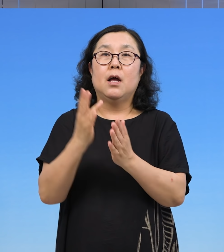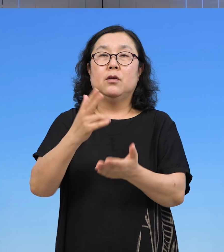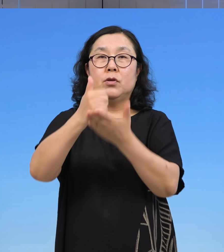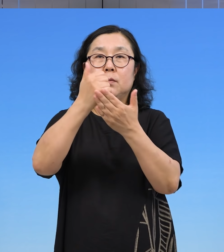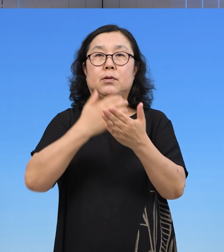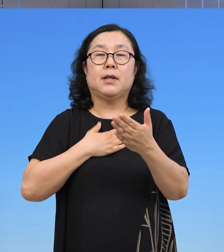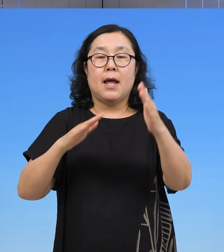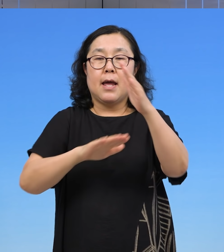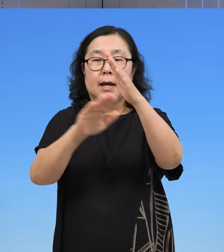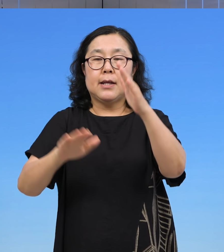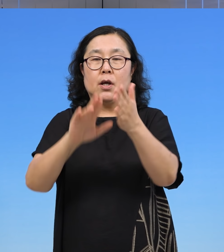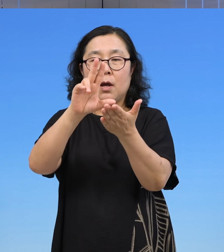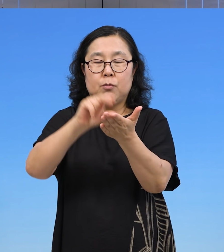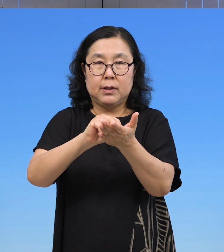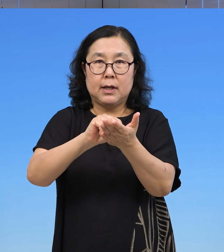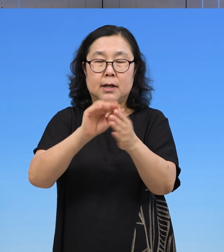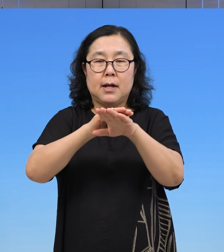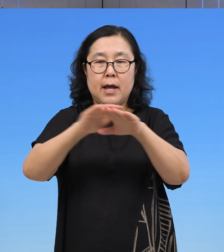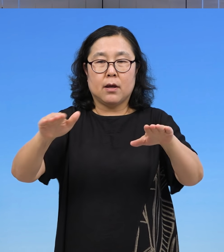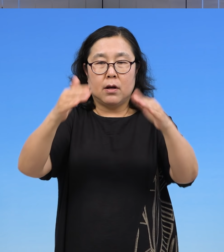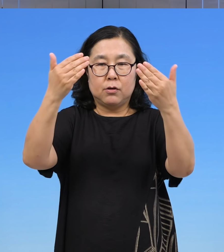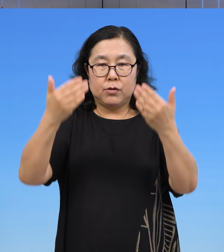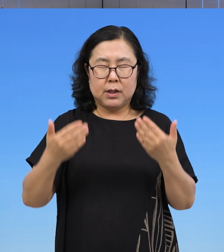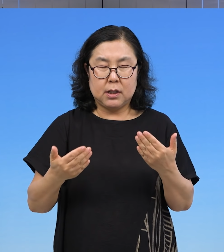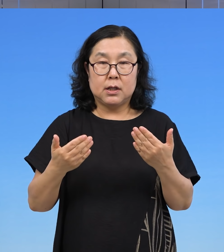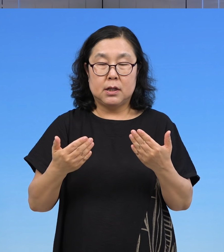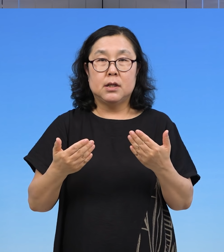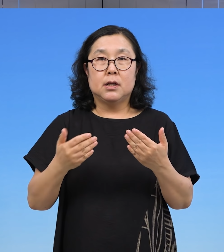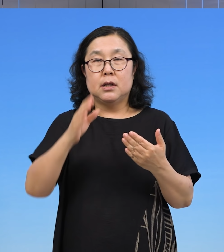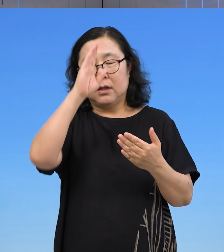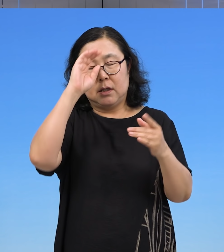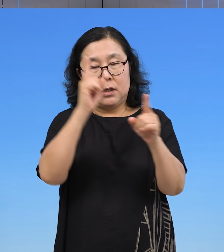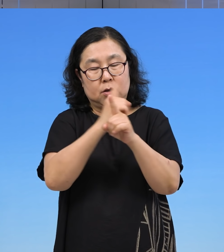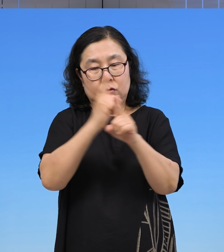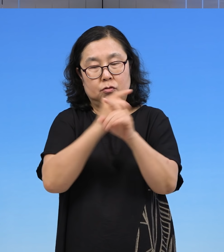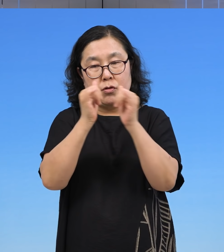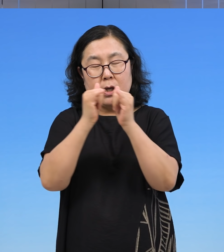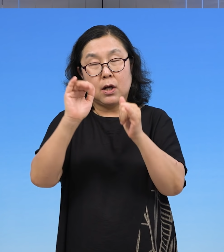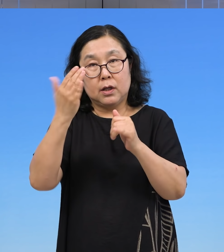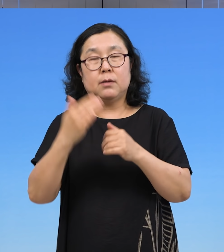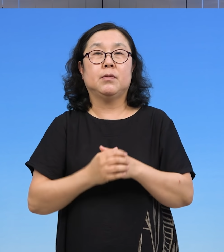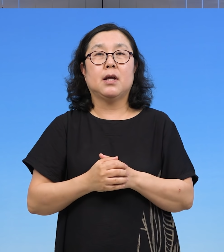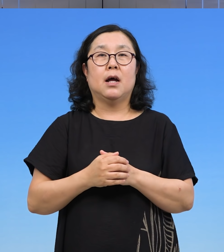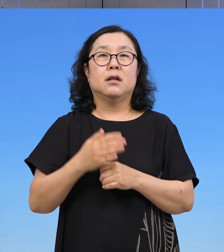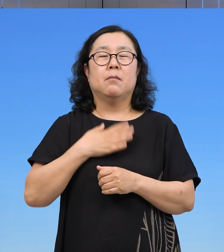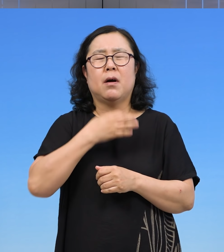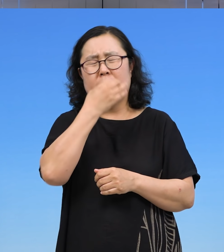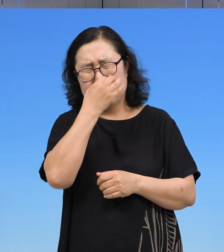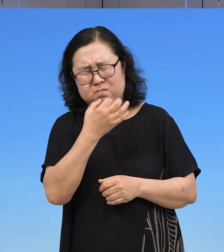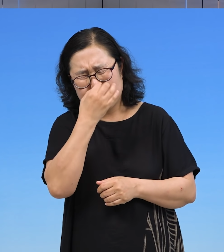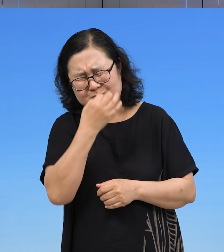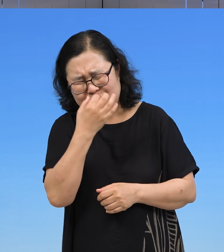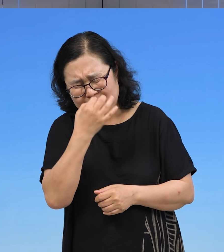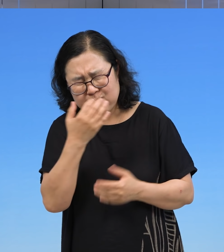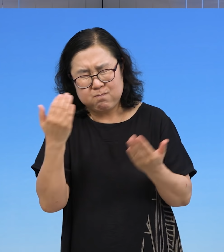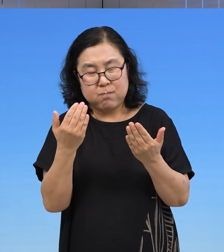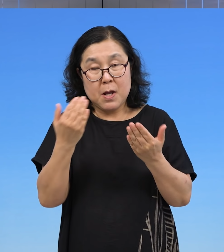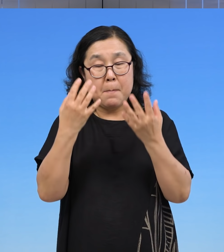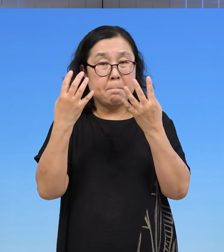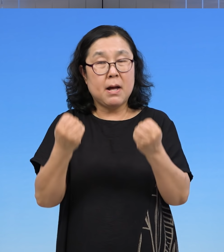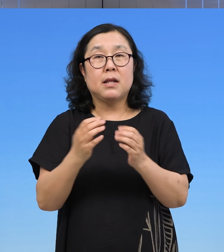해결해 주시는 치유자가 되신다 막 그냥 숨을 못 쉴 만큼 이 문제도 심각하고 저 문제도